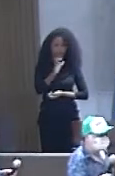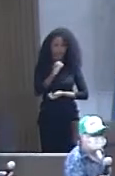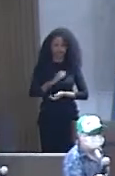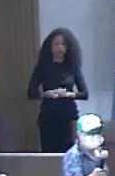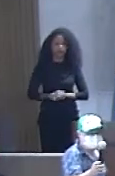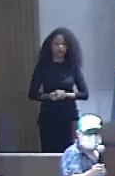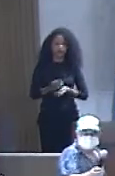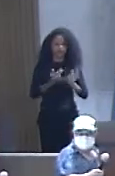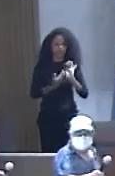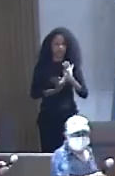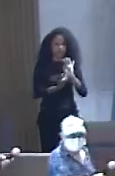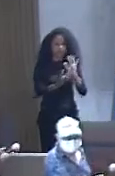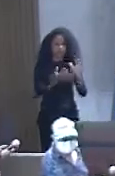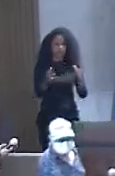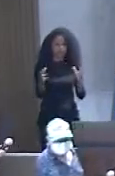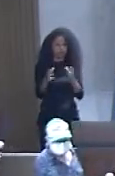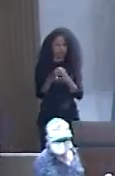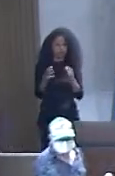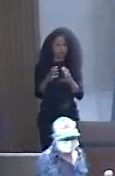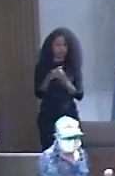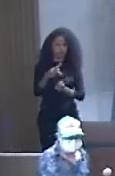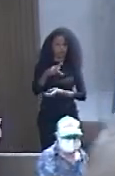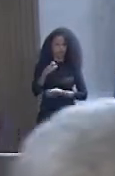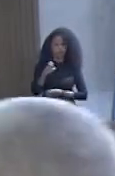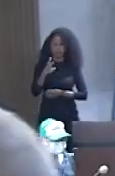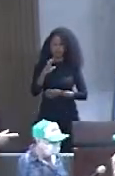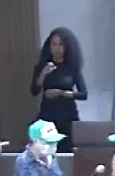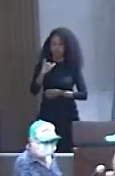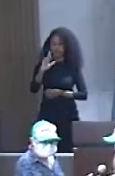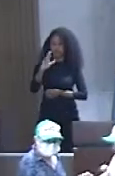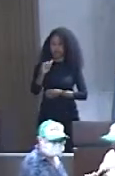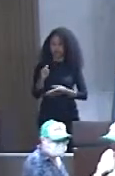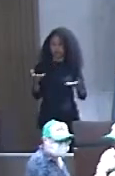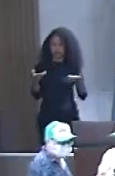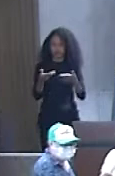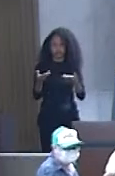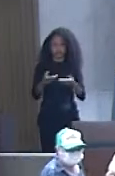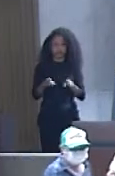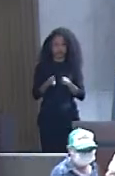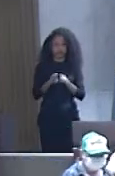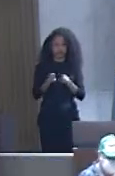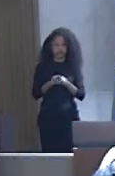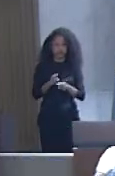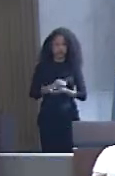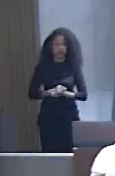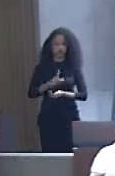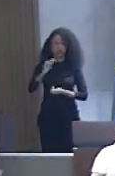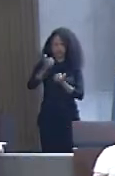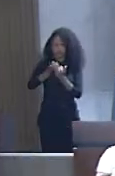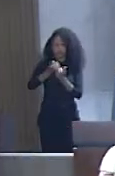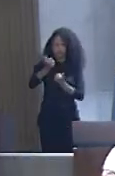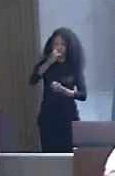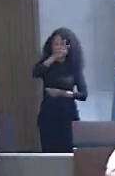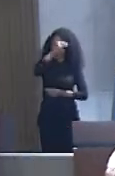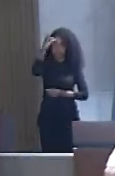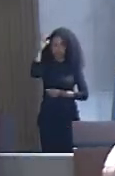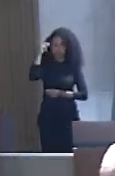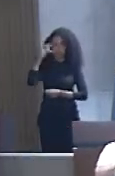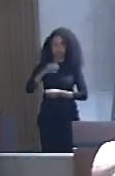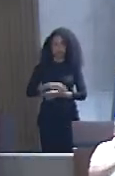Representando a Mata, Pereira, de Nazaré da Mata, que também é vice-prefeito do município.